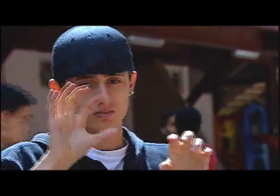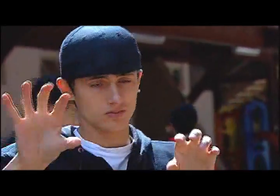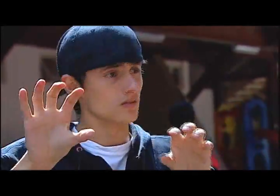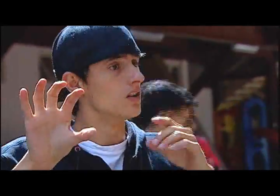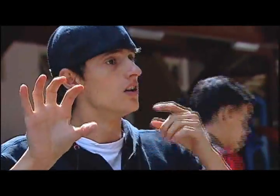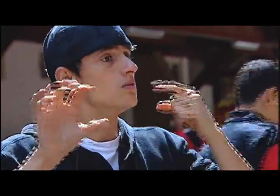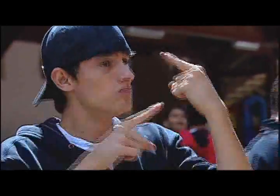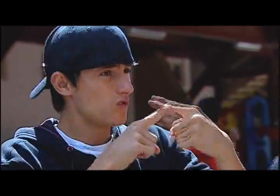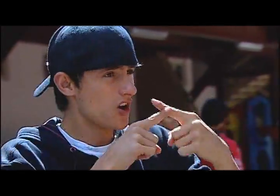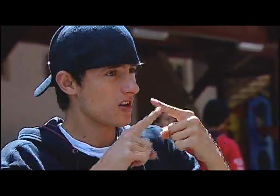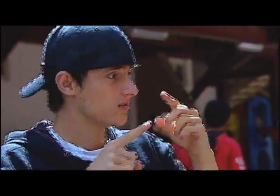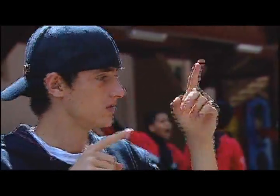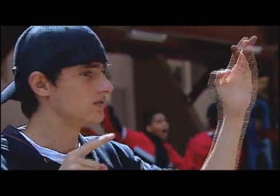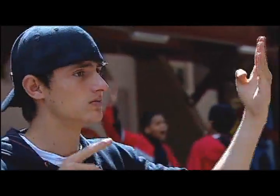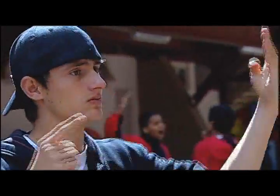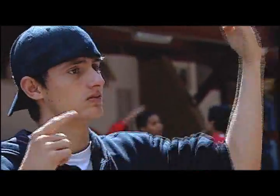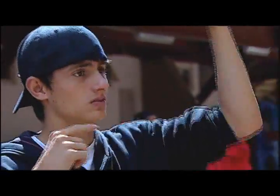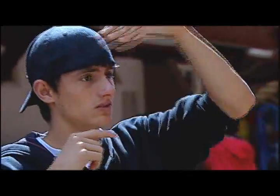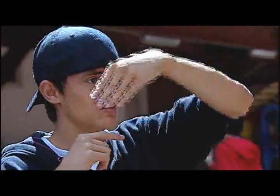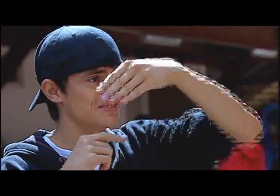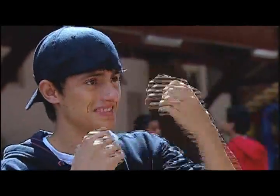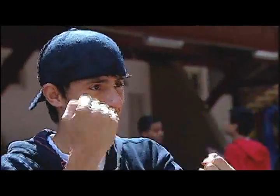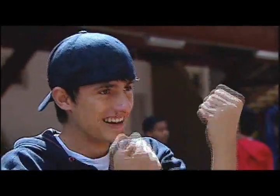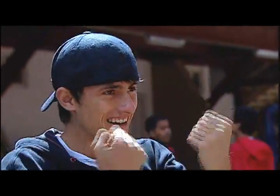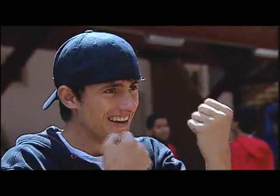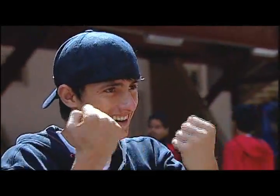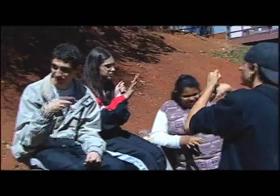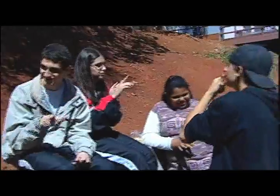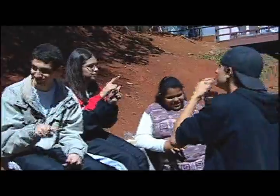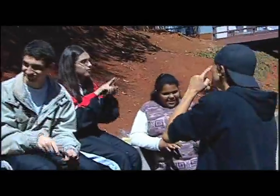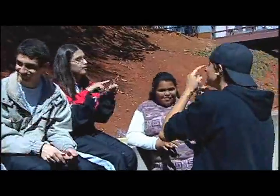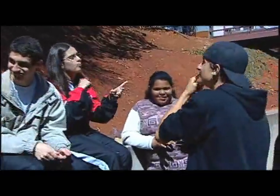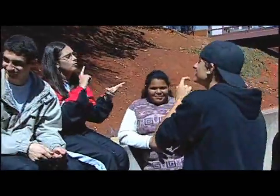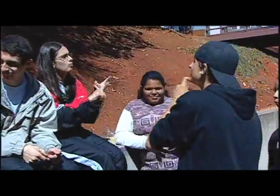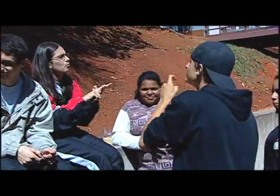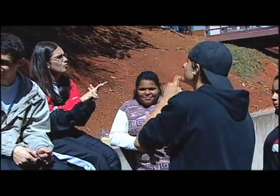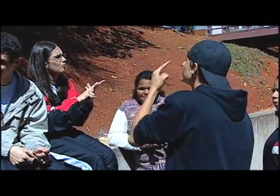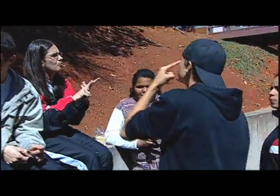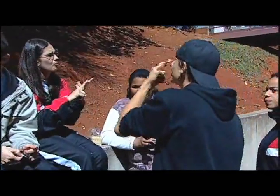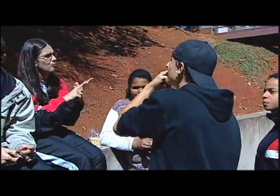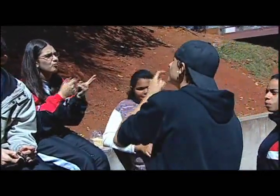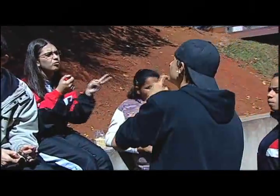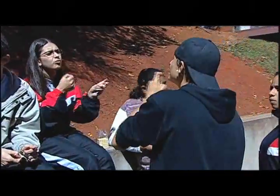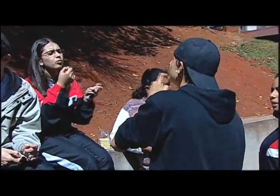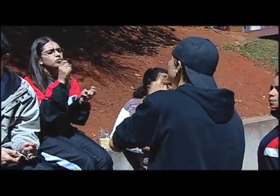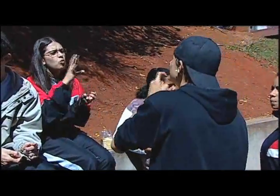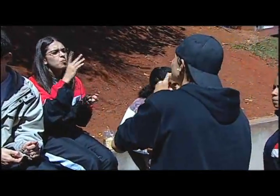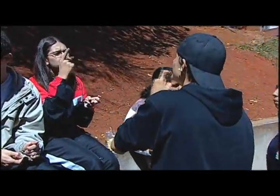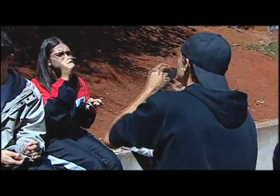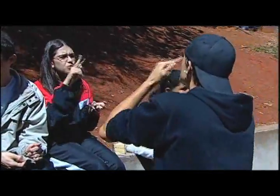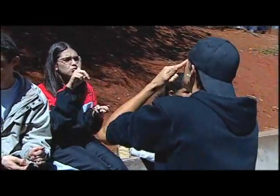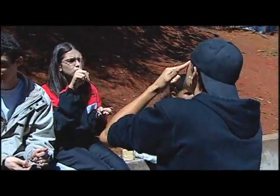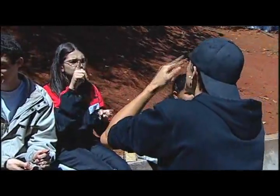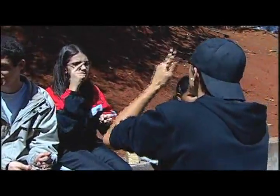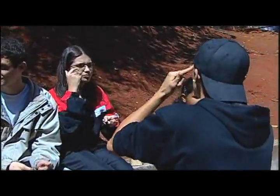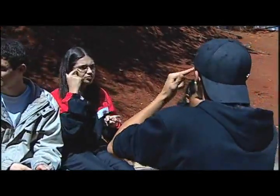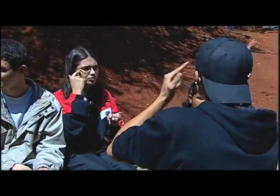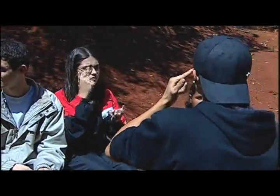um número infinito de sinais, assim como a combinação de sons forma uma quantidade infinita de palavras nas